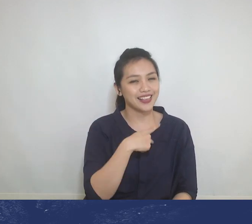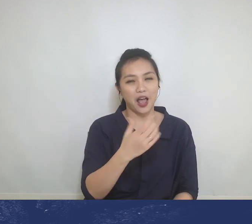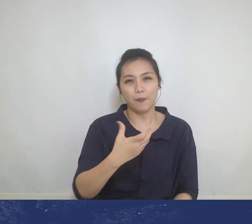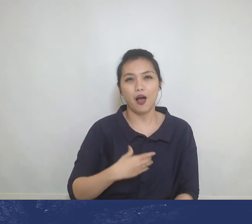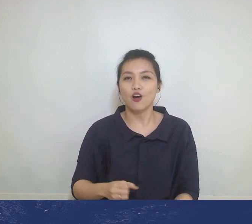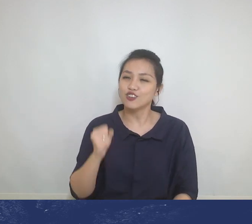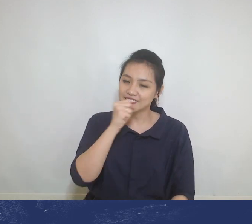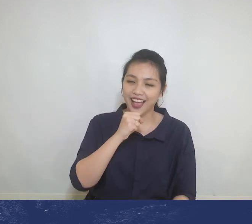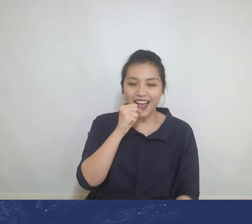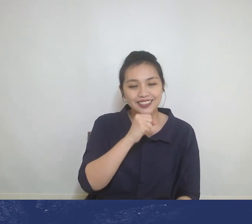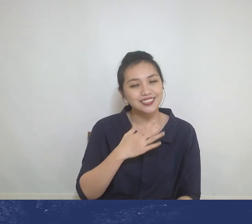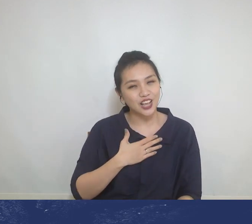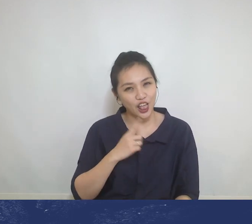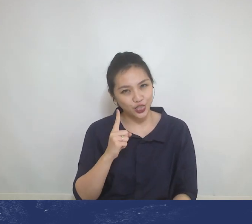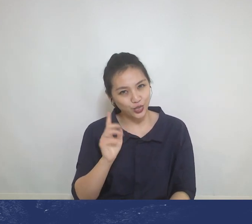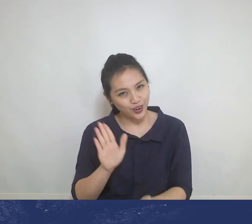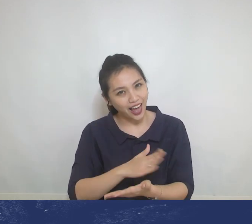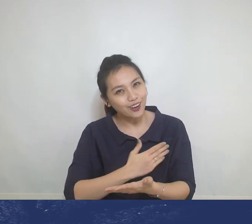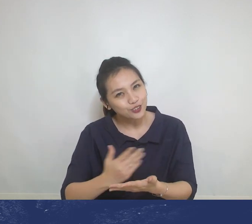Kita mau angkat satu pujian.